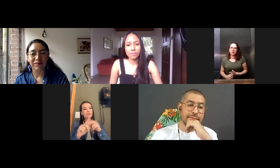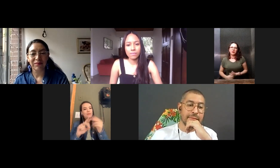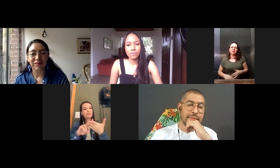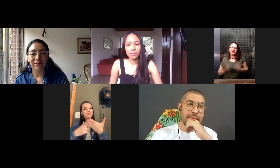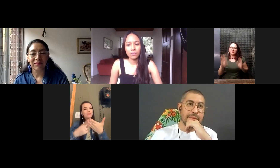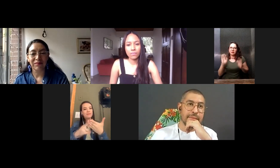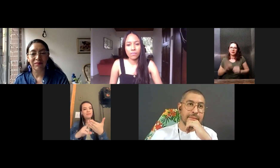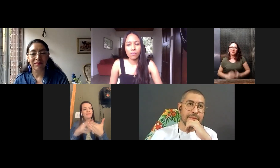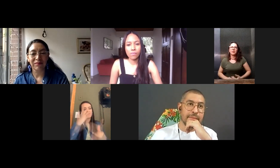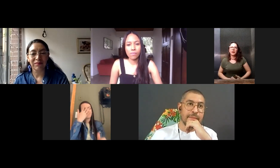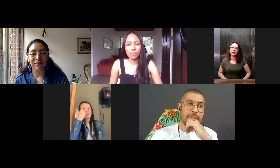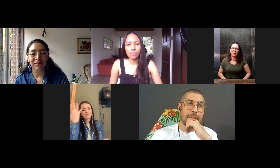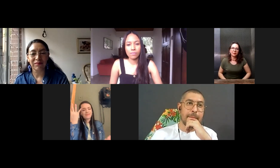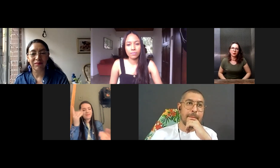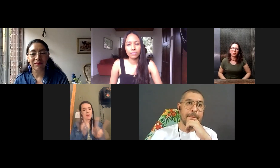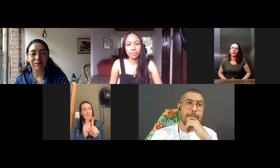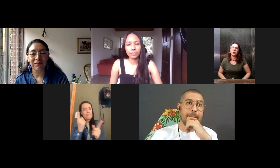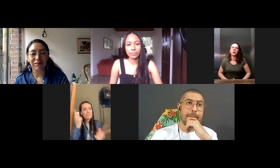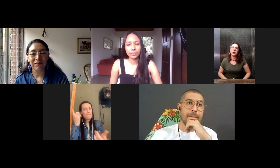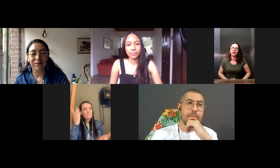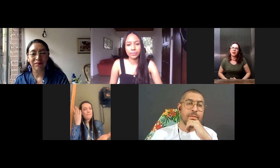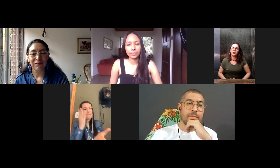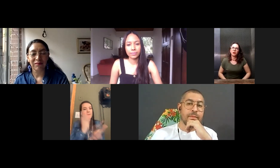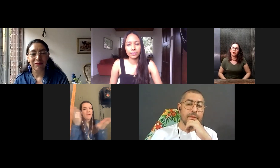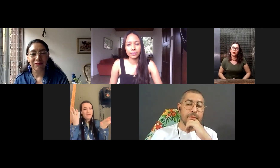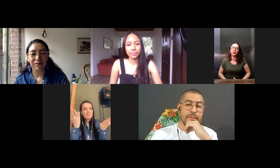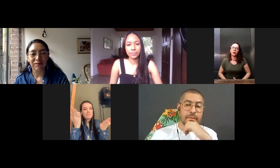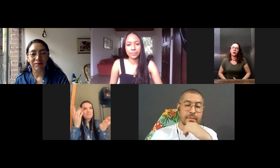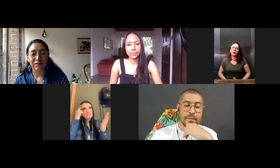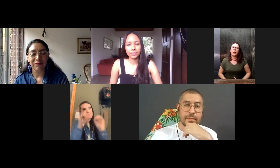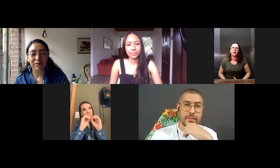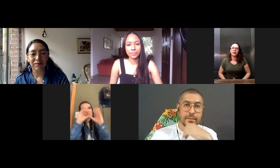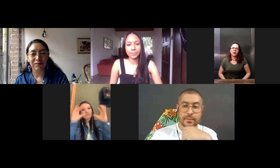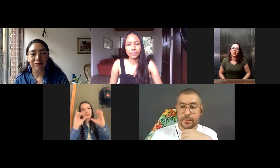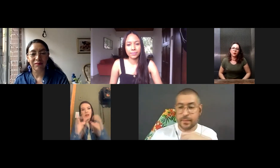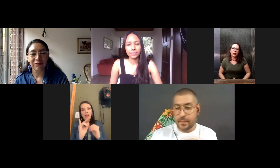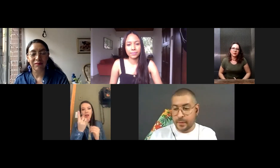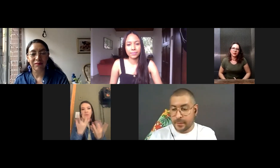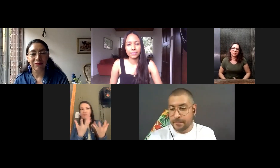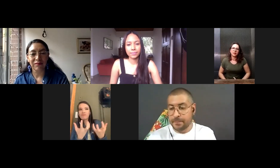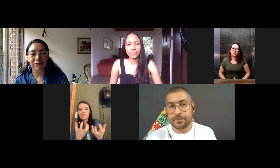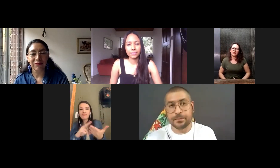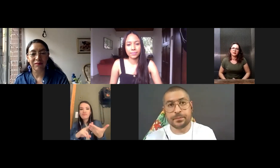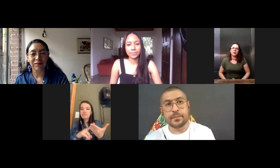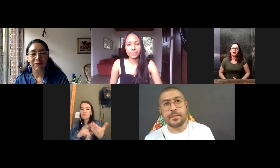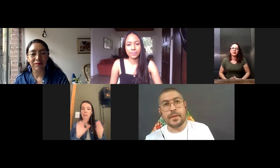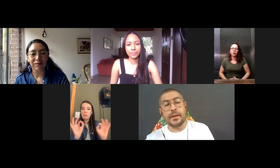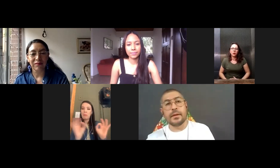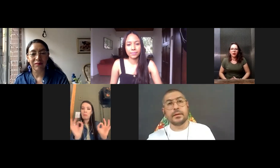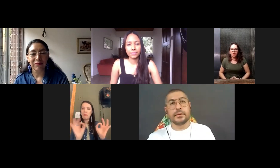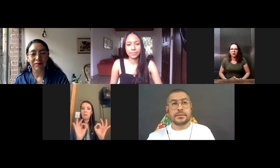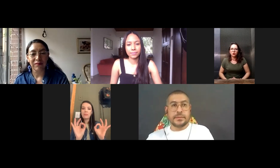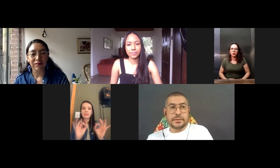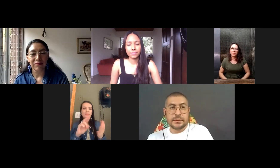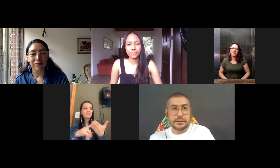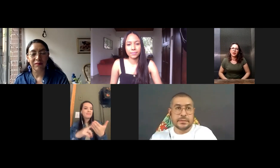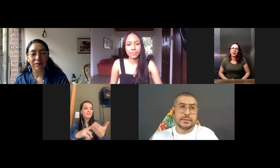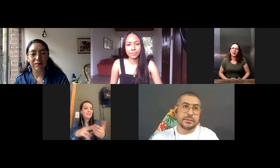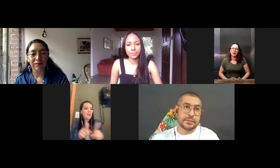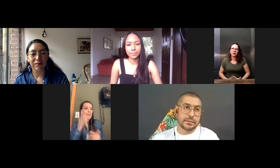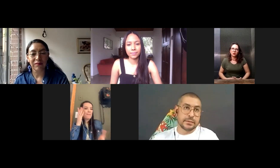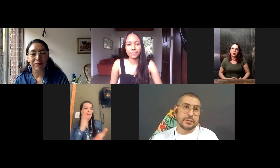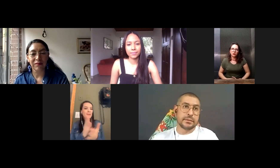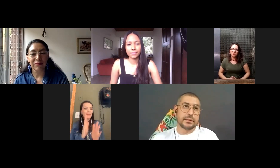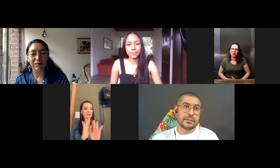como sin pedirla, por decirlo de alguna manera. Yo llevo aprendiendo lengua de señas desde hace más de 9 años. Yo empecé